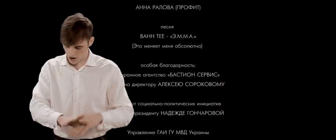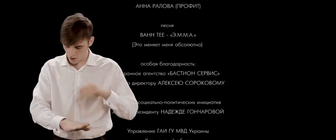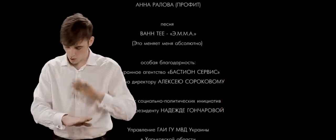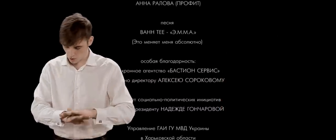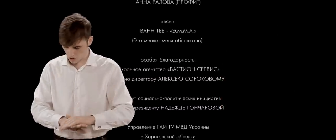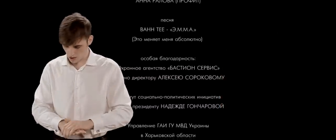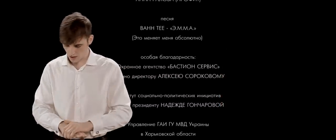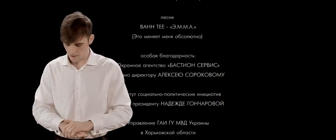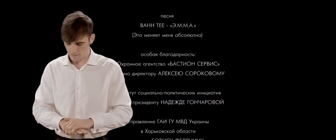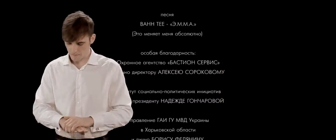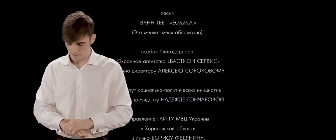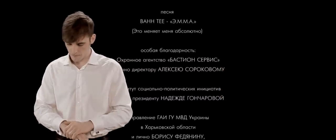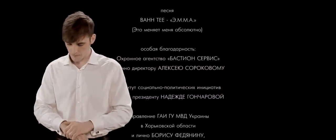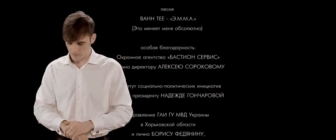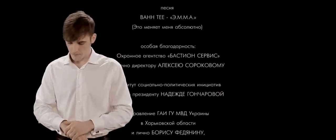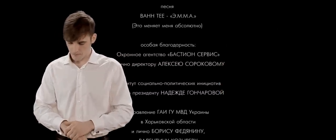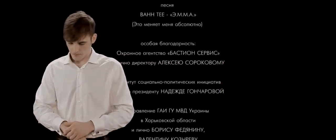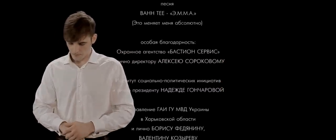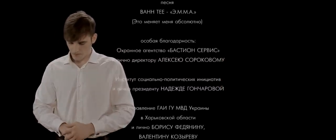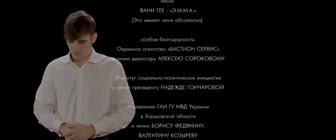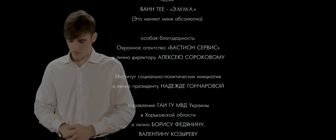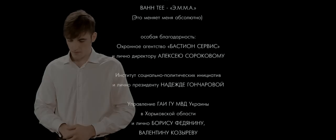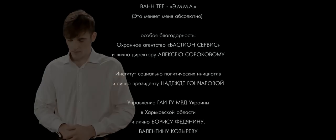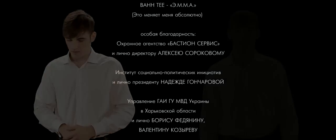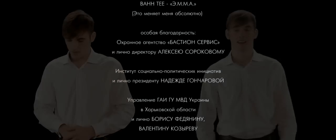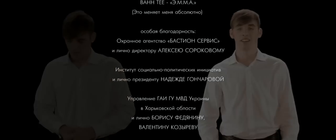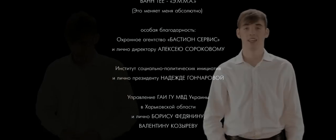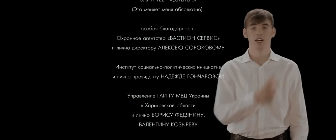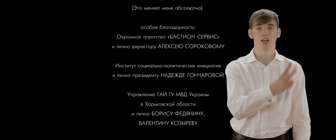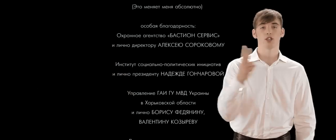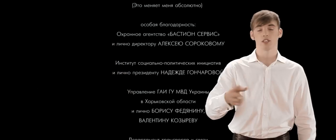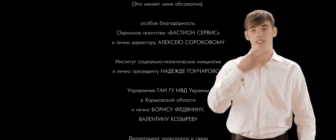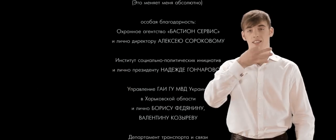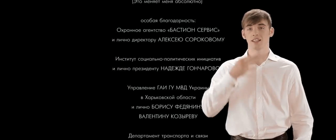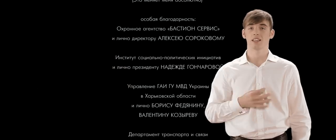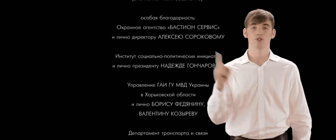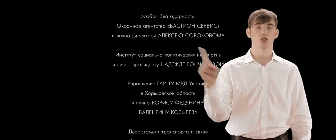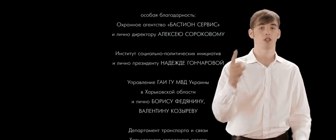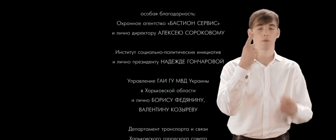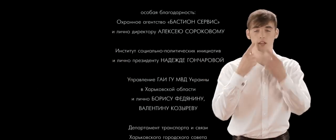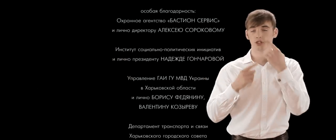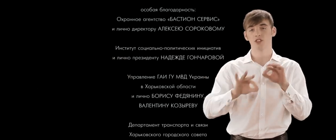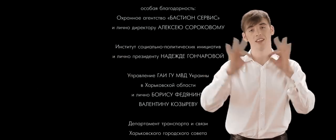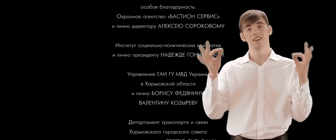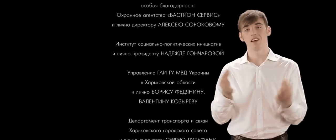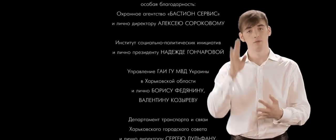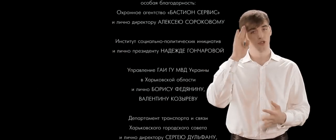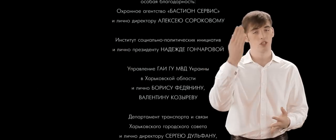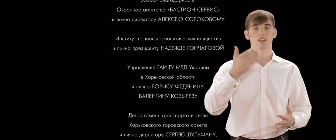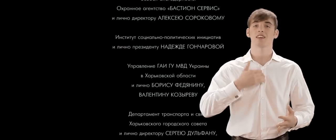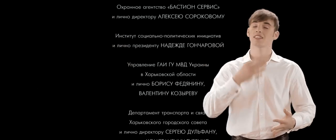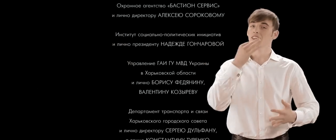опускаю руки. Слушай, Кто-то сказал там, что не плачут